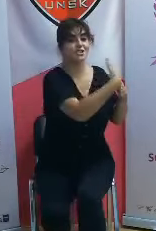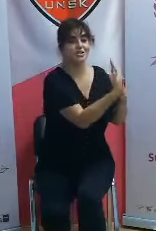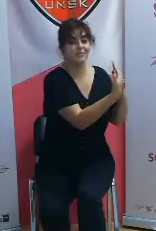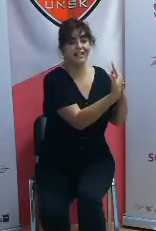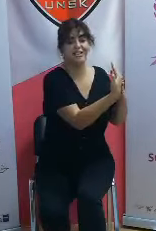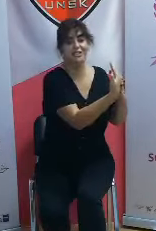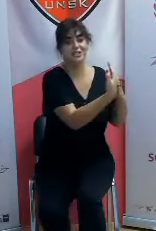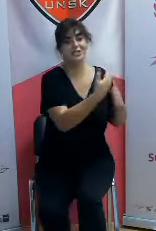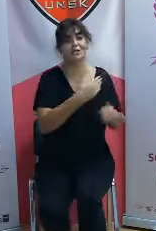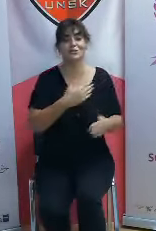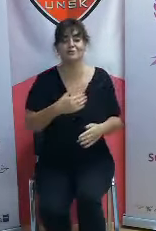Çıkmak çıkıyorum.